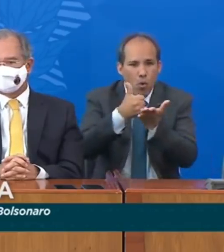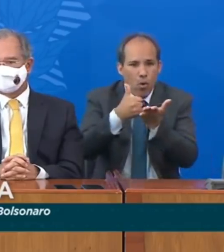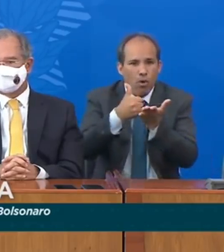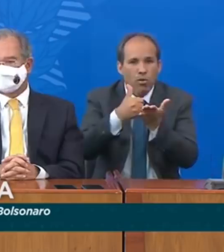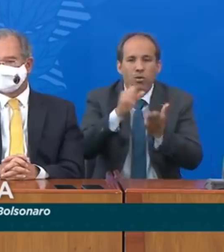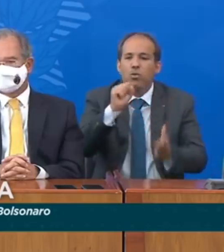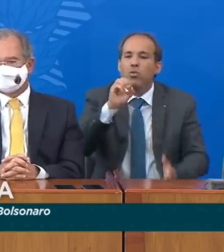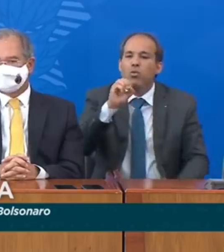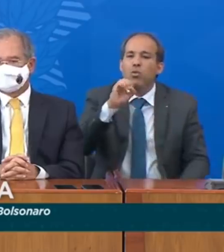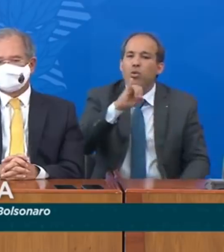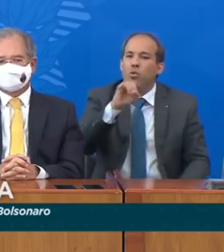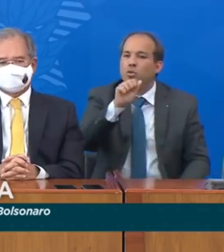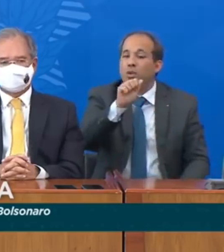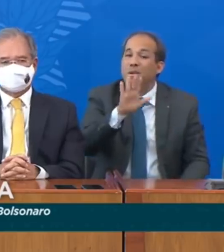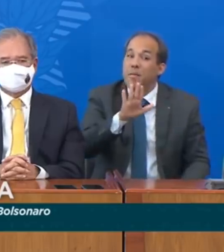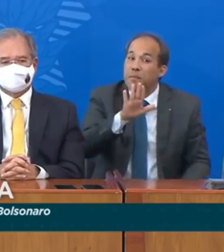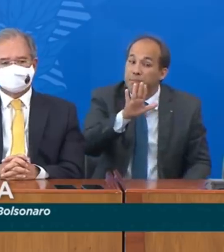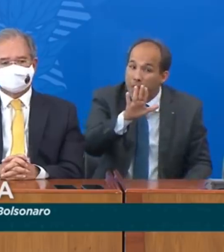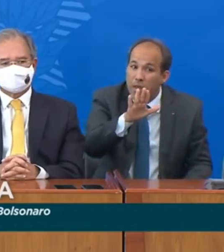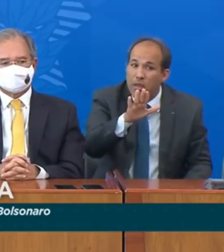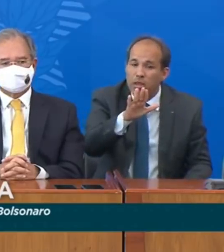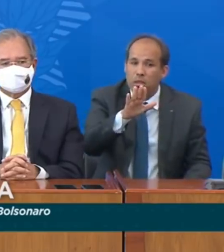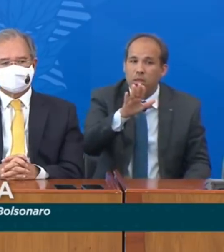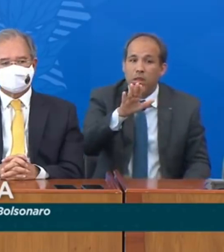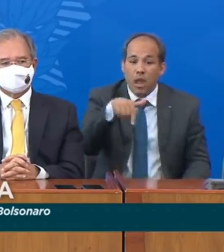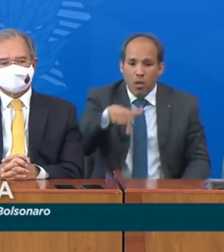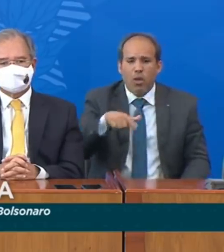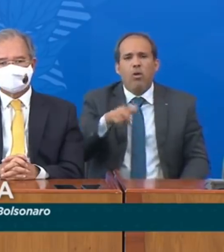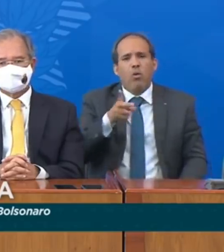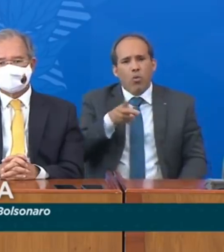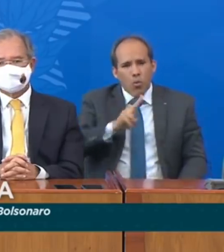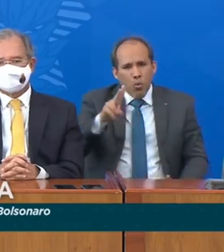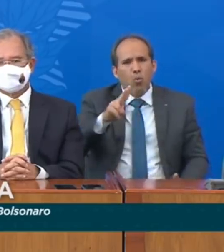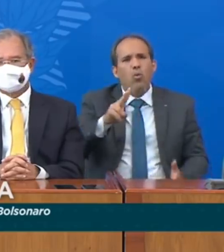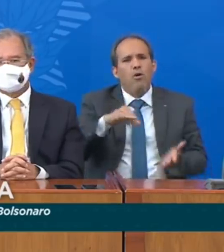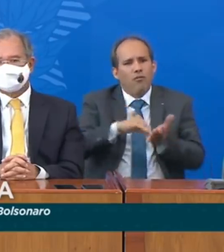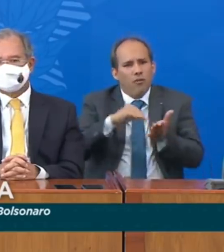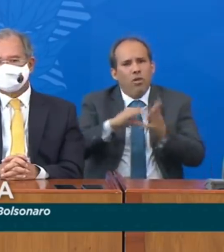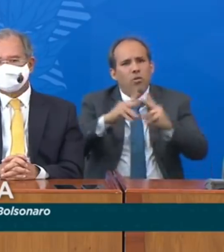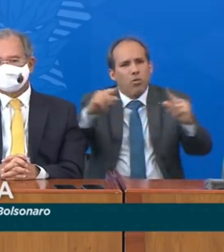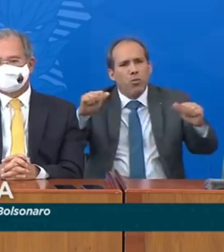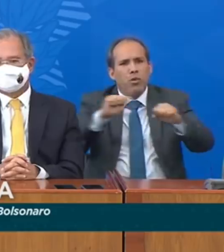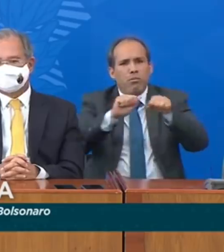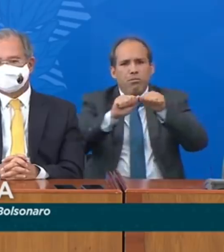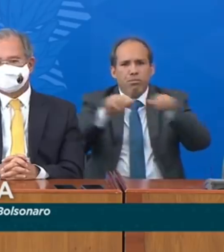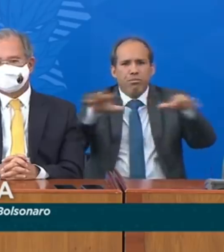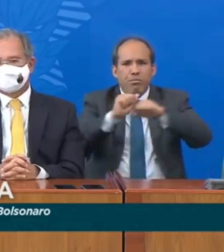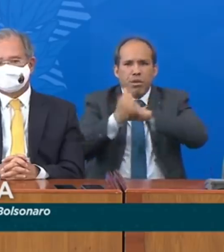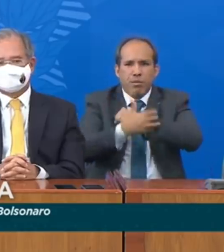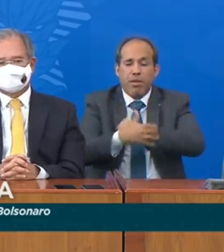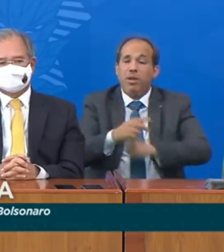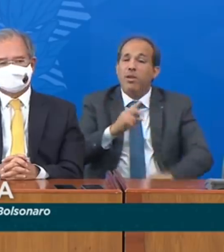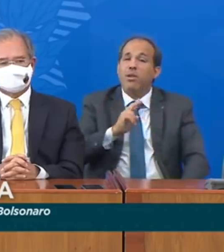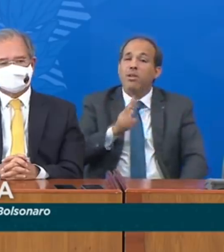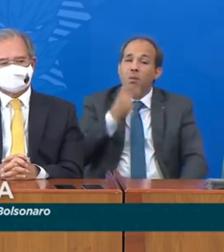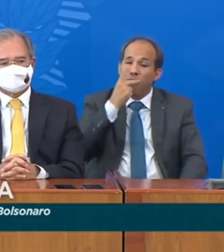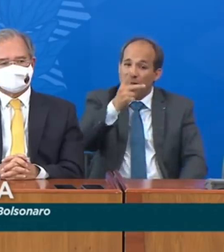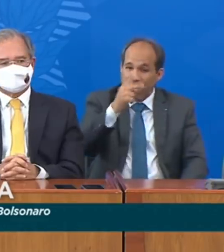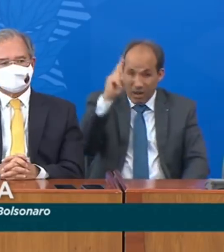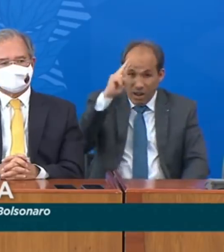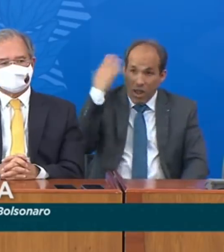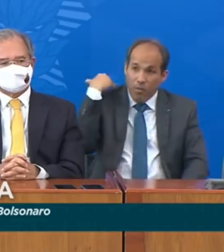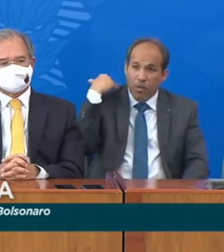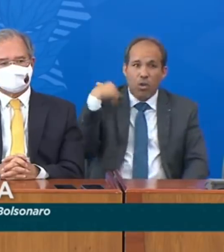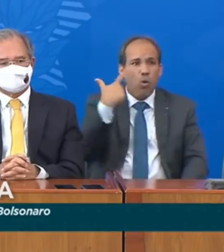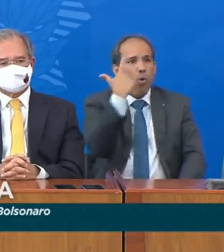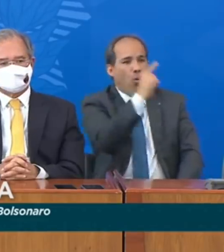soja. Mas estamos passando ainda por uma pandemia. Sempre disse, como foi dito aqui por